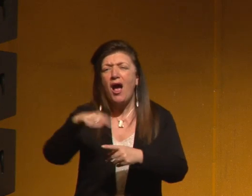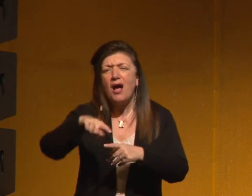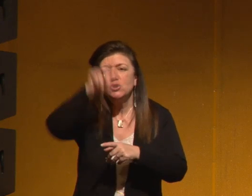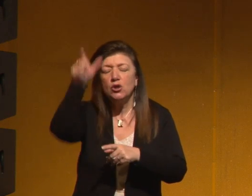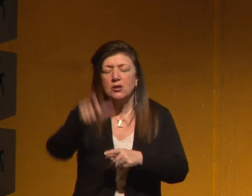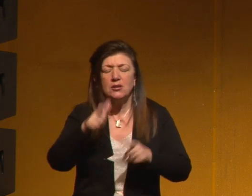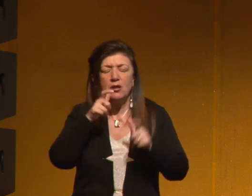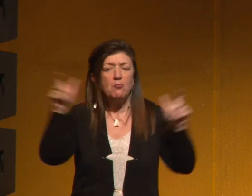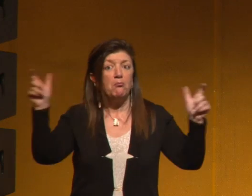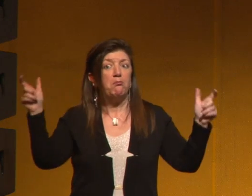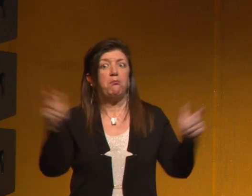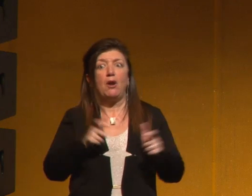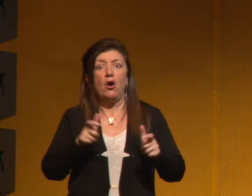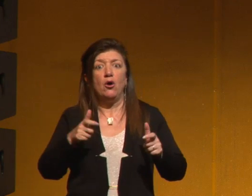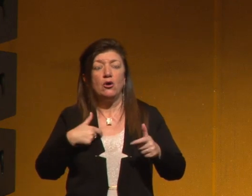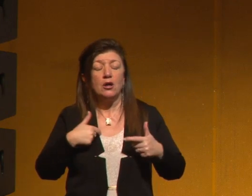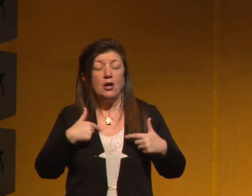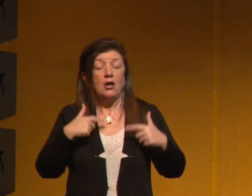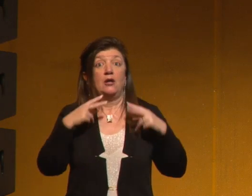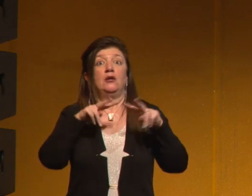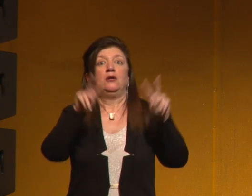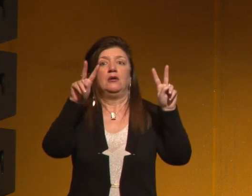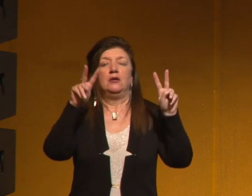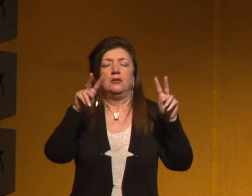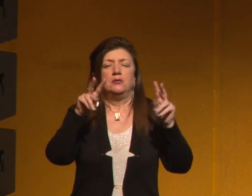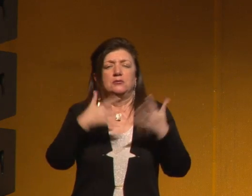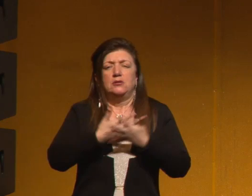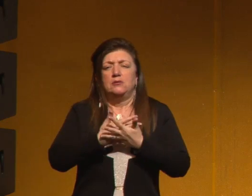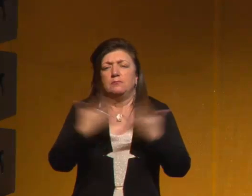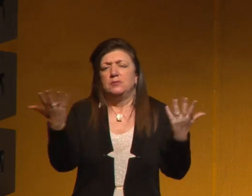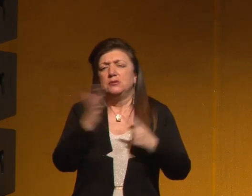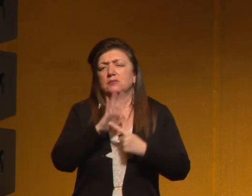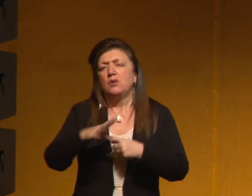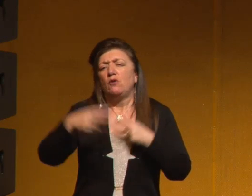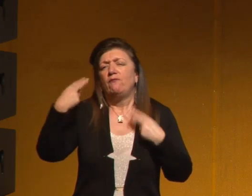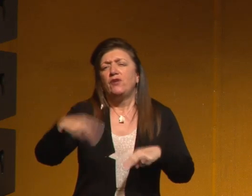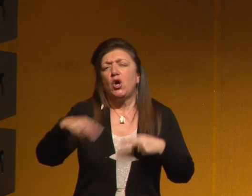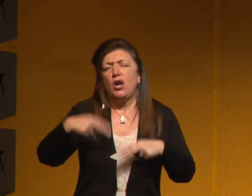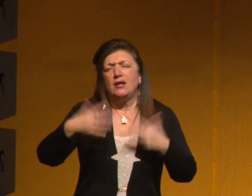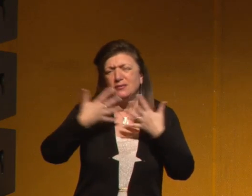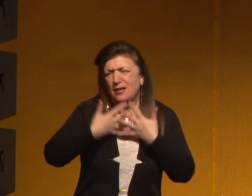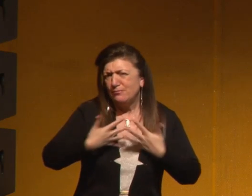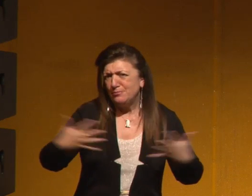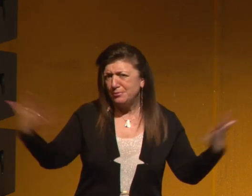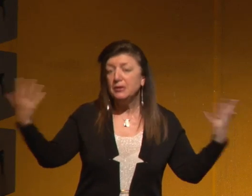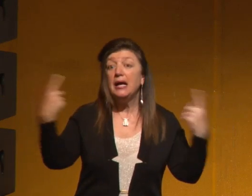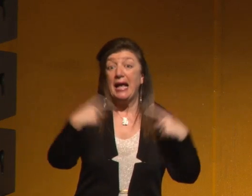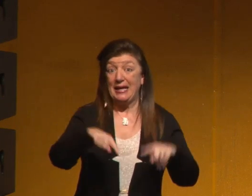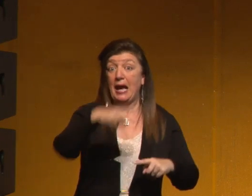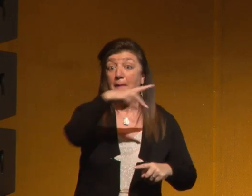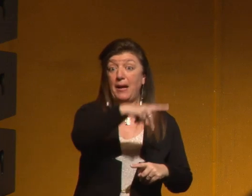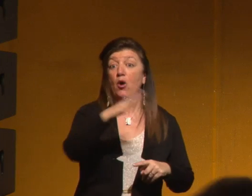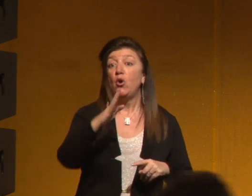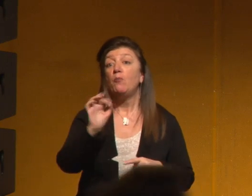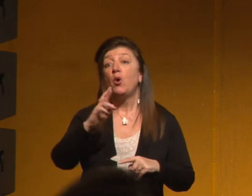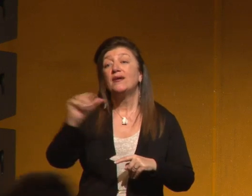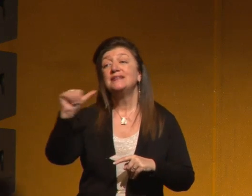sgomenta incredula di fronte a tanta violenza e fu paolo borsellino nella sua ultima intervista